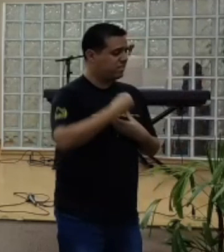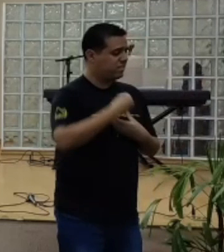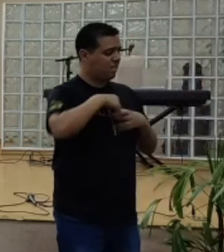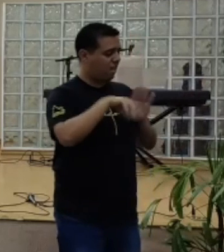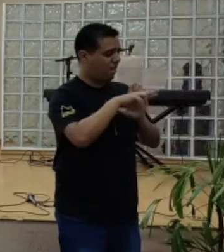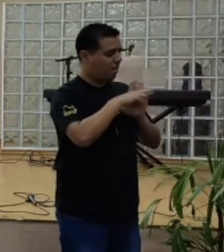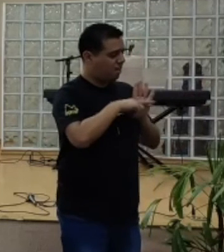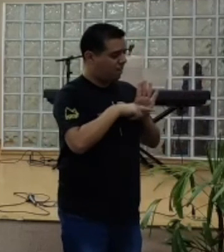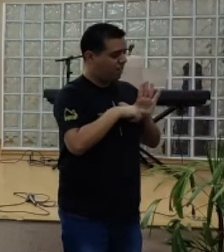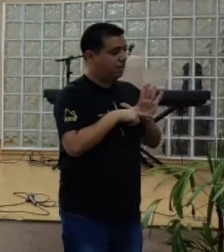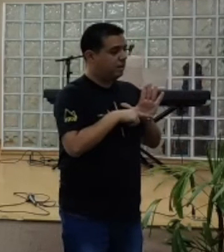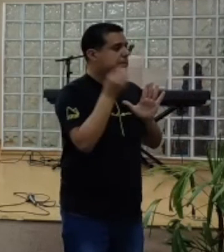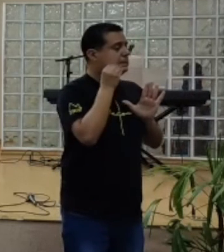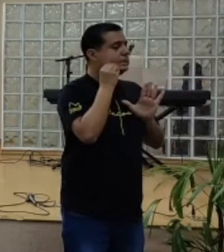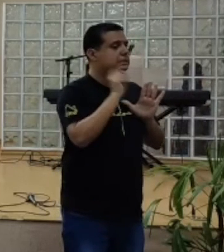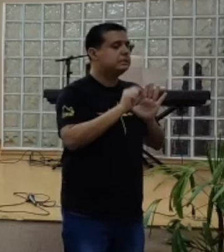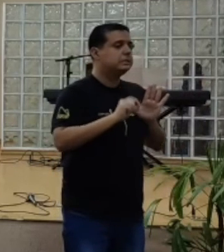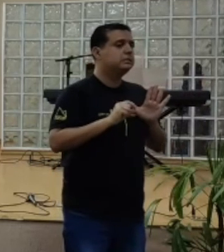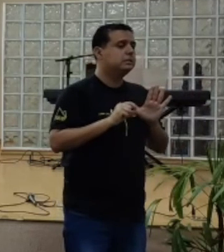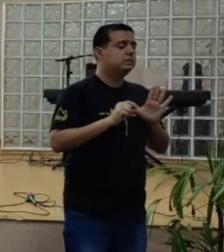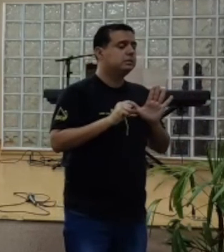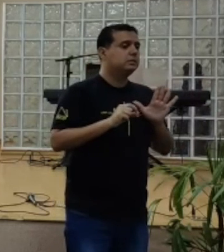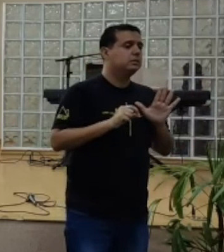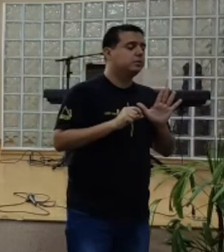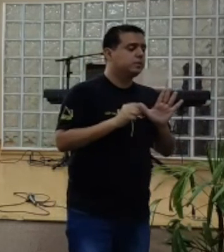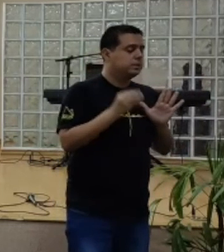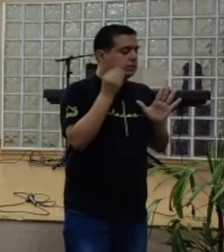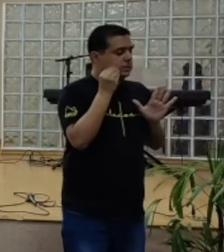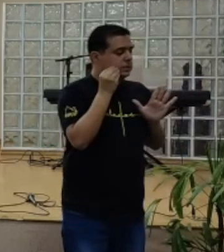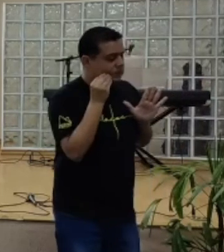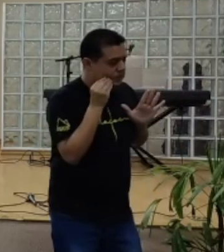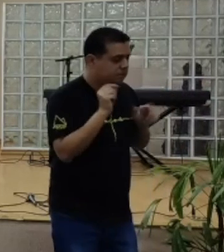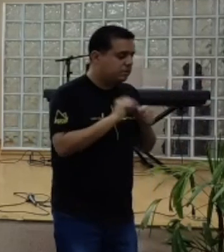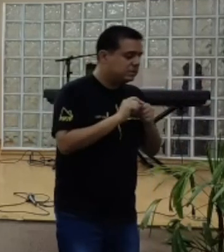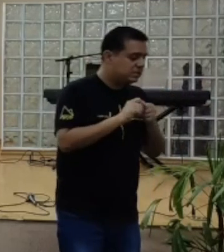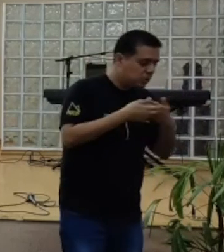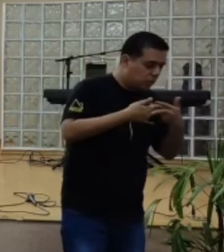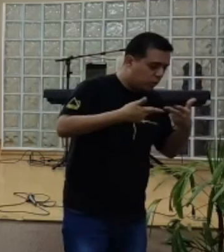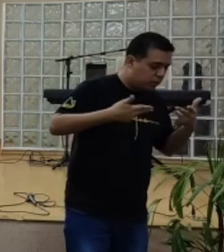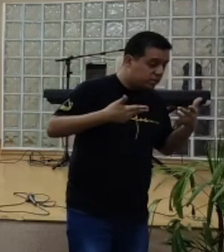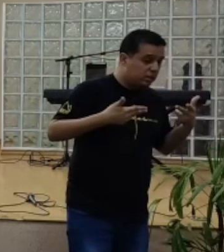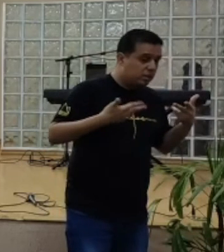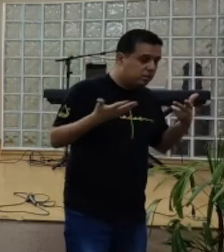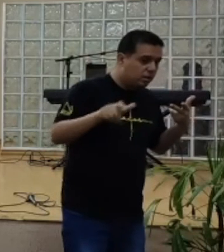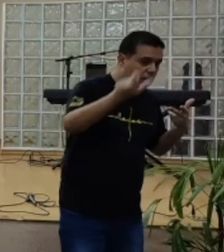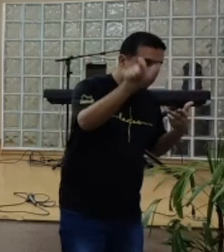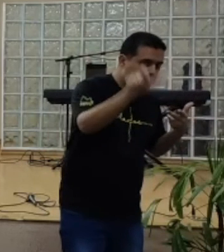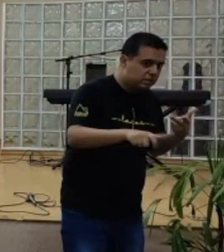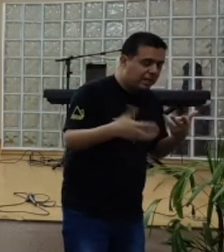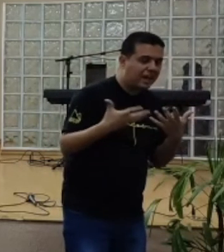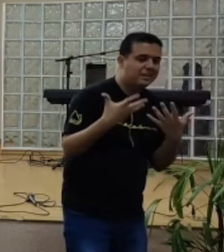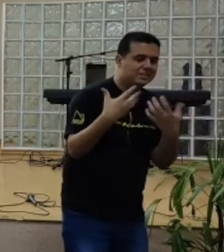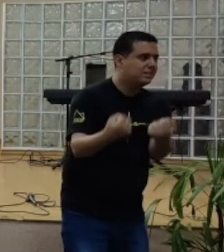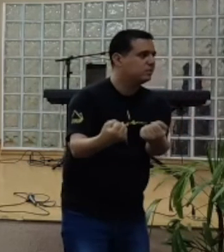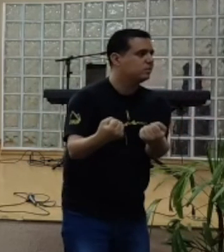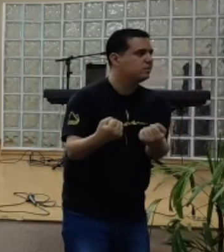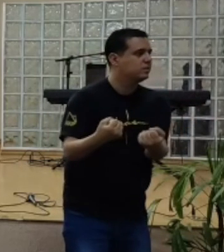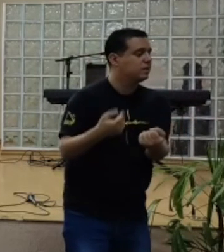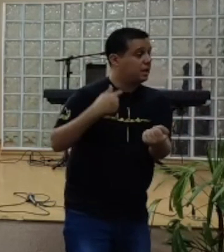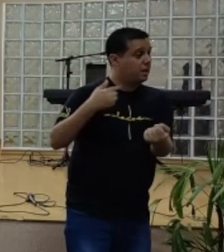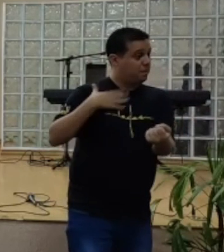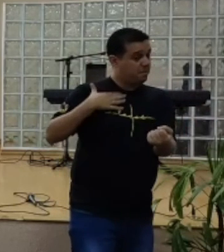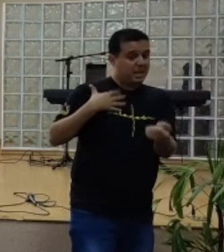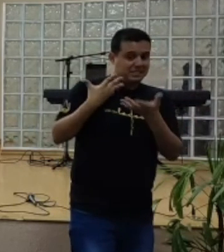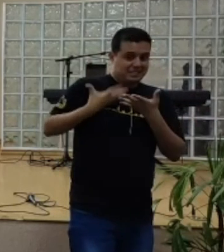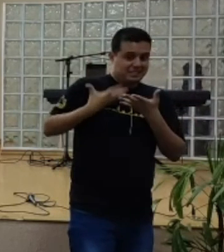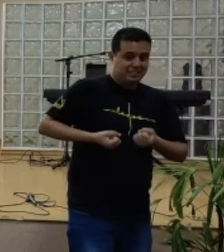procurando sempre fazermos coisas para sermos aceitos por alguém. Aceitos pelo grupo, aceitos na sociedade,